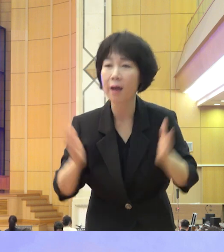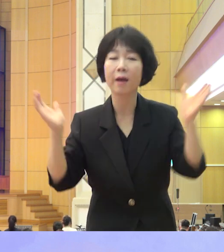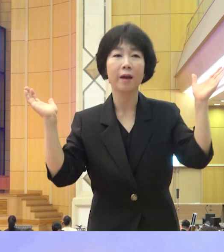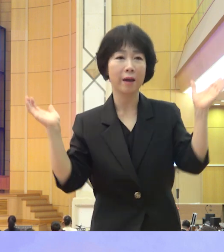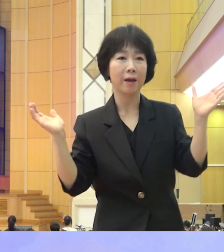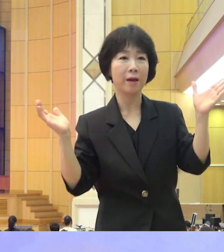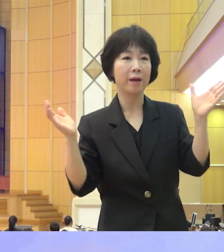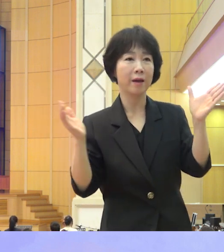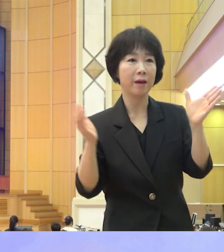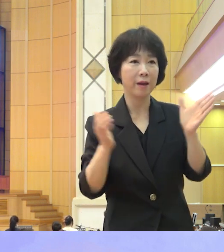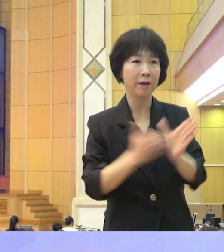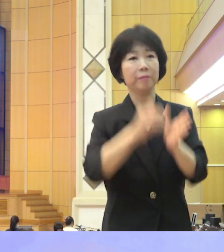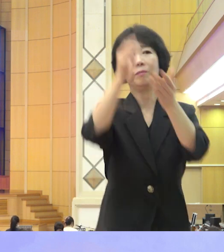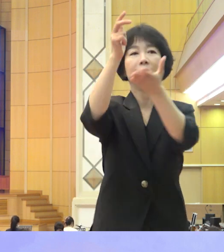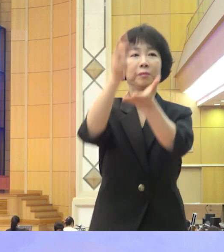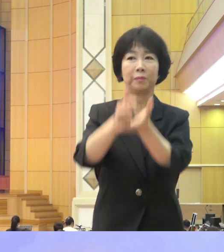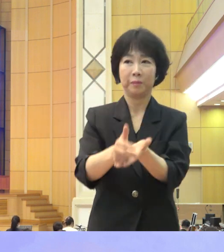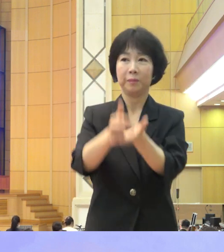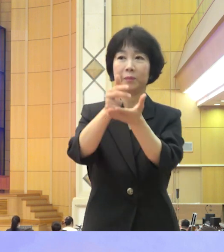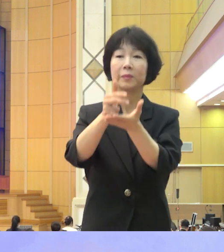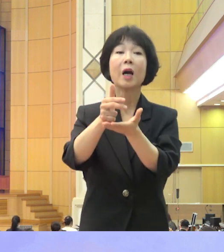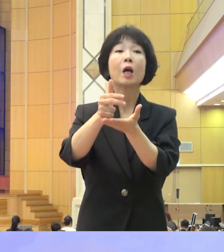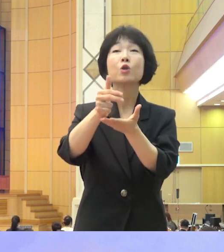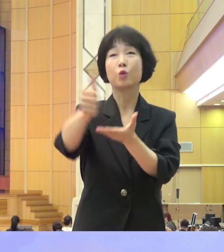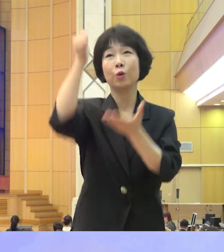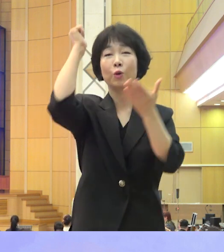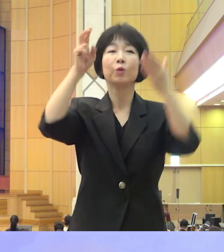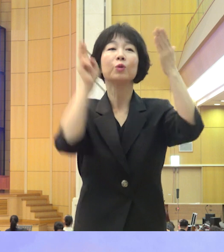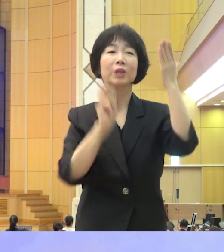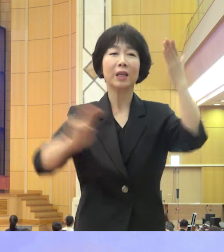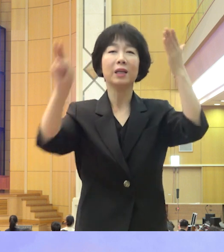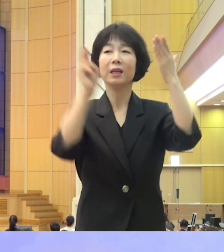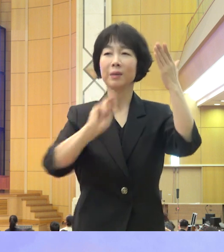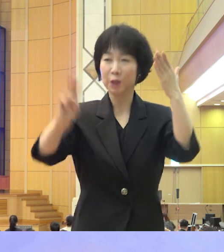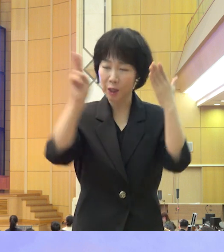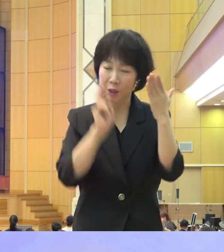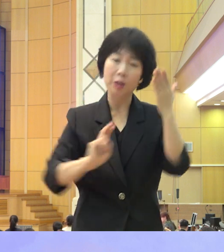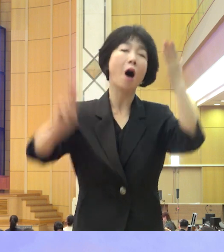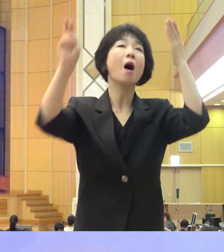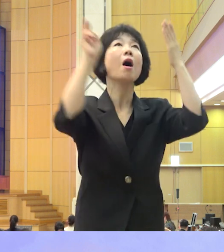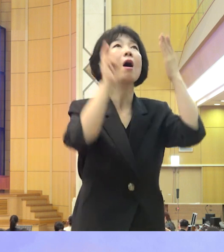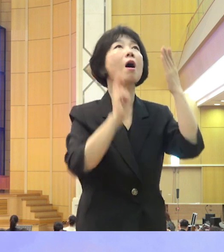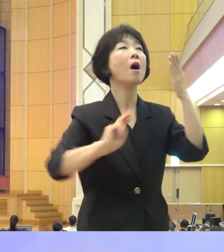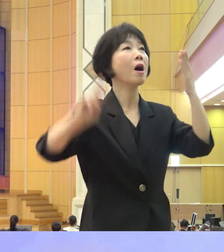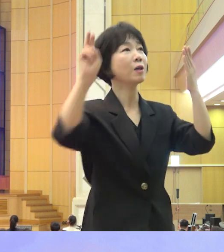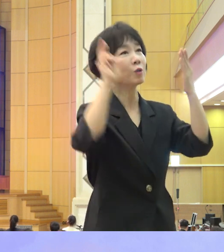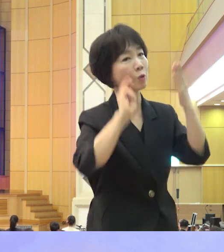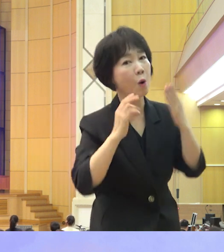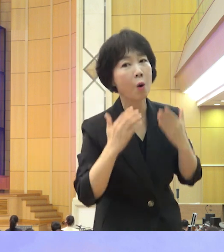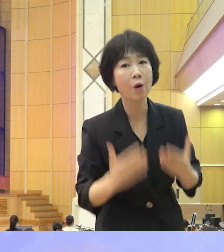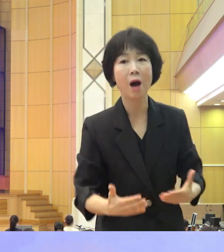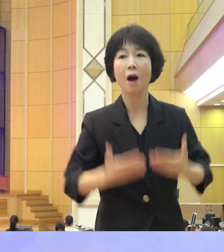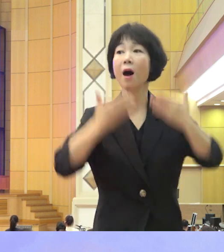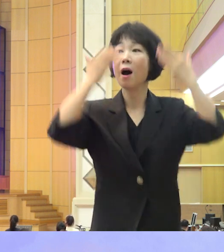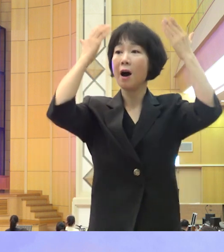채워주시네. 주님을 찬송하면서, 주님을 찬송하면서